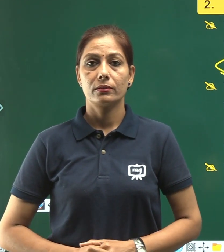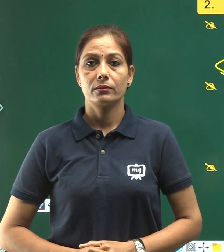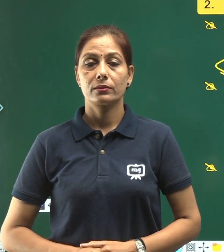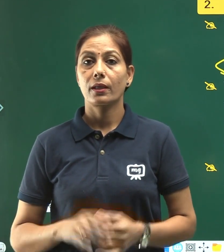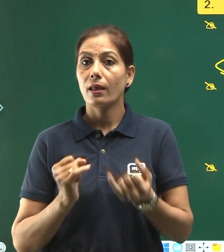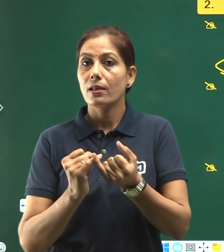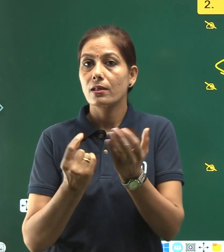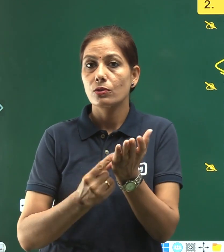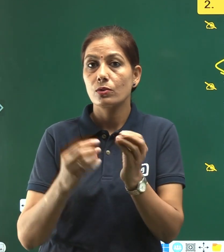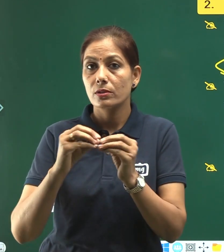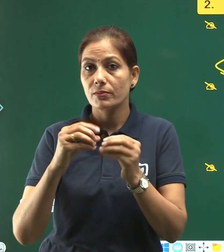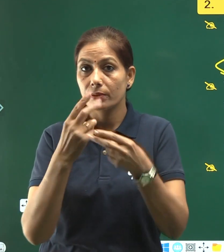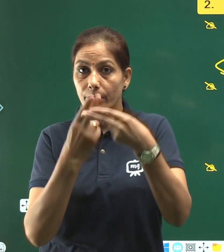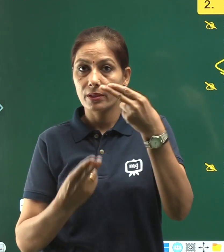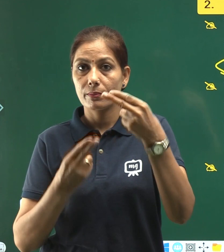विषय में